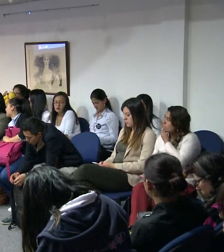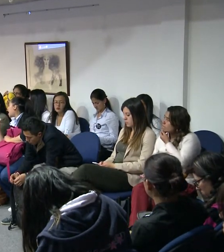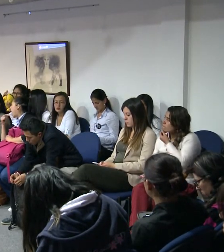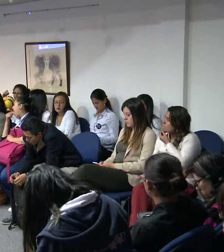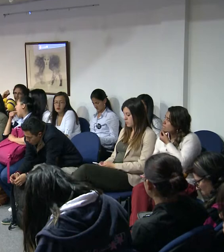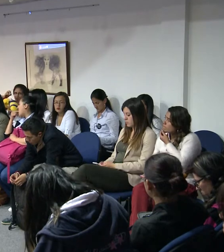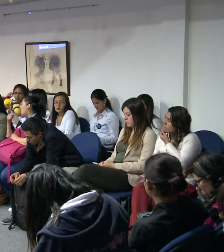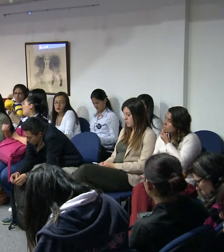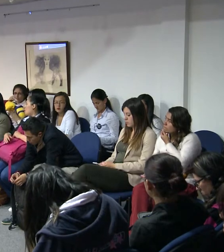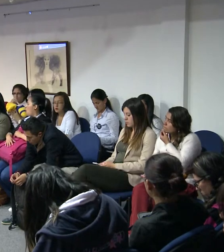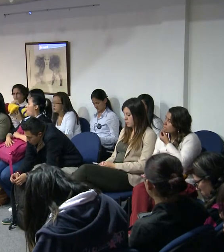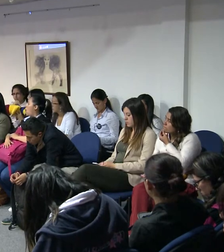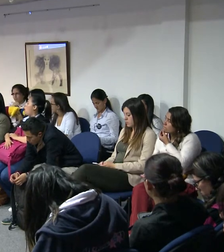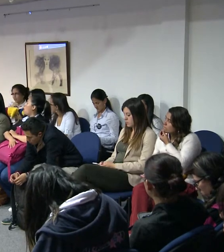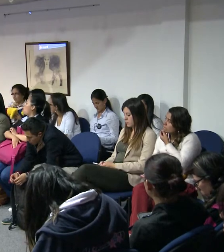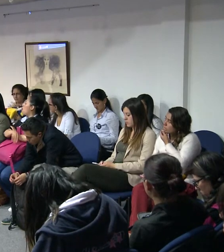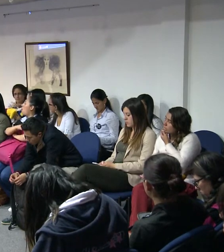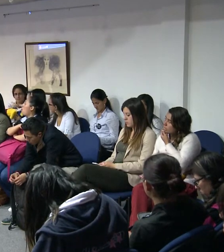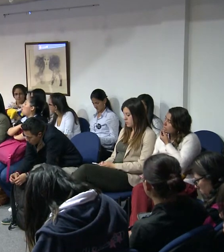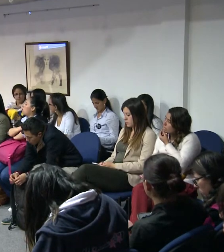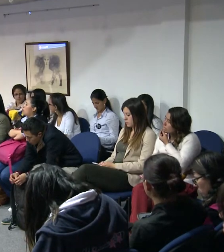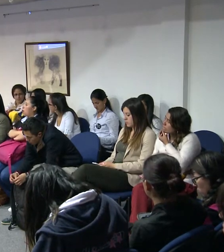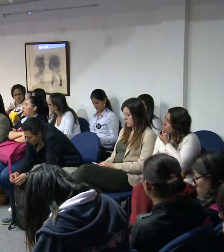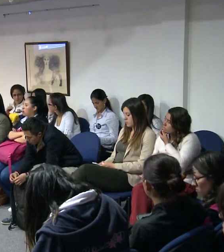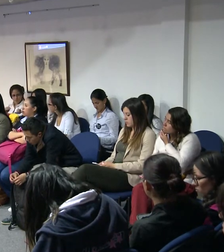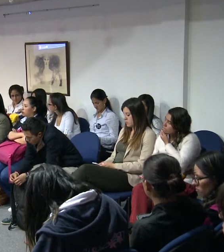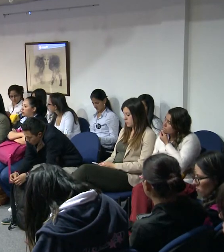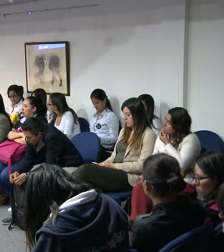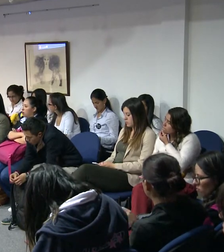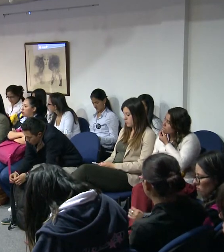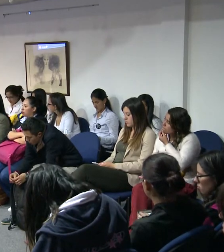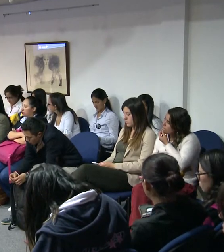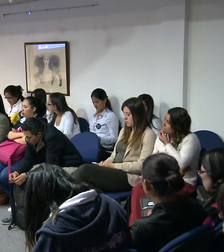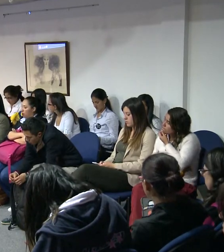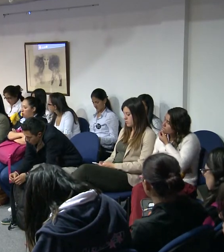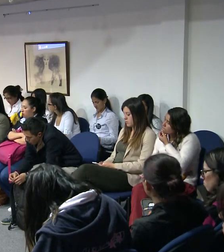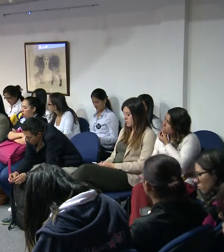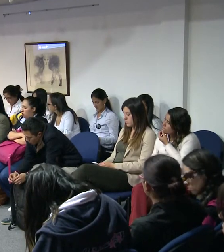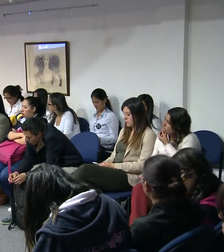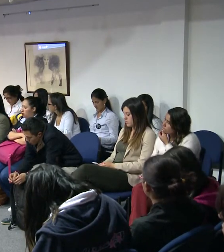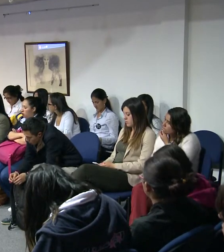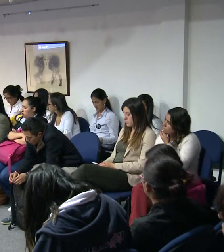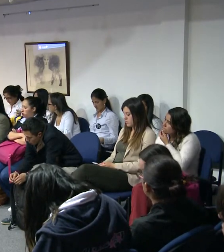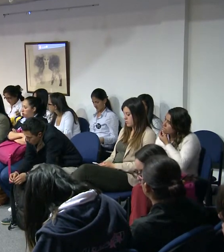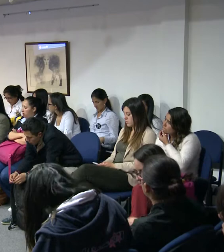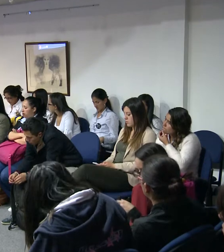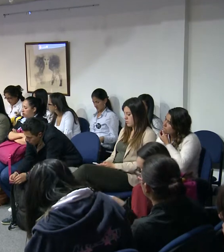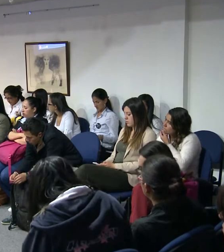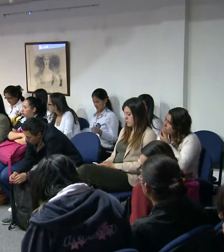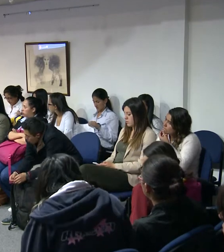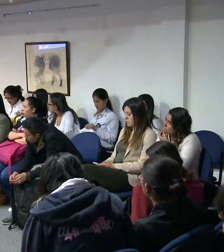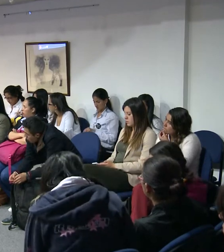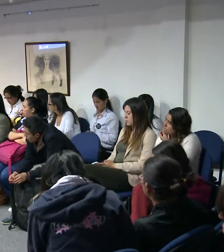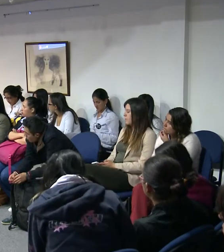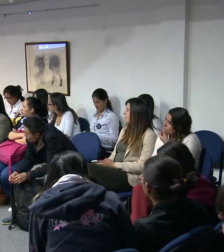también tienen emociones, sentimientos, y que los profesionales se